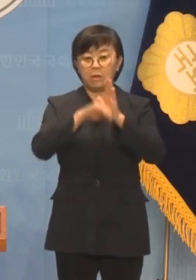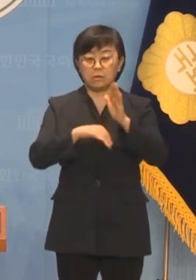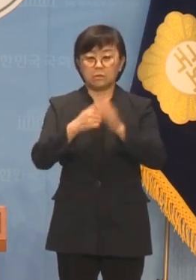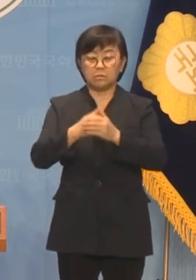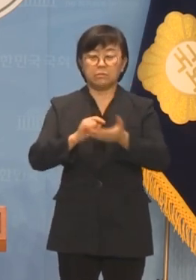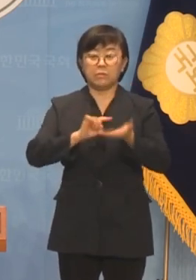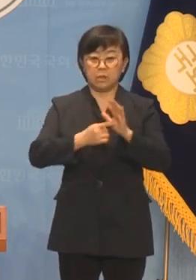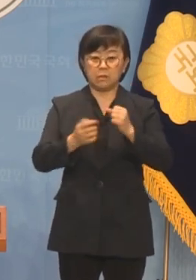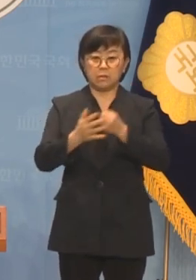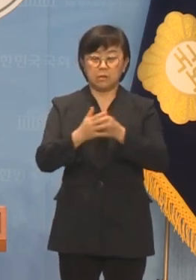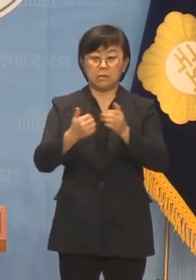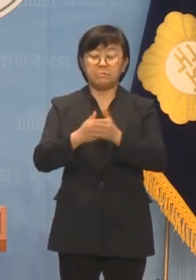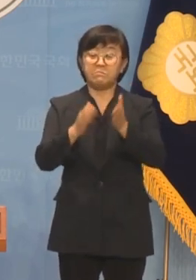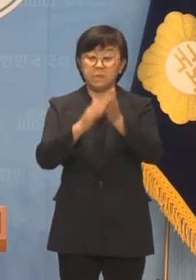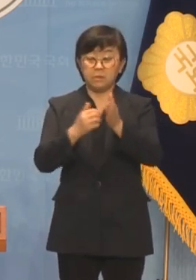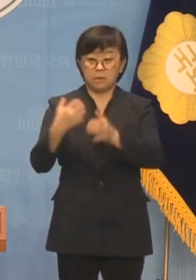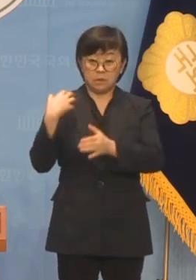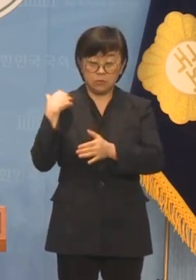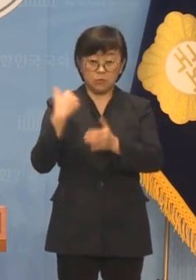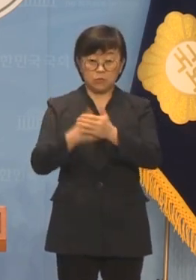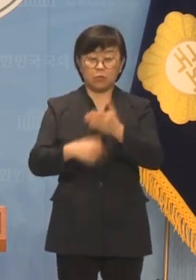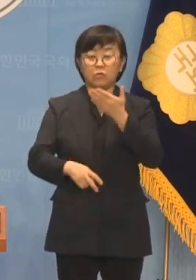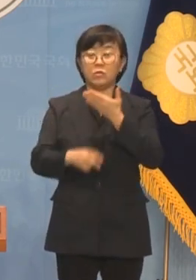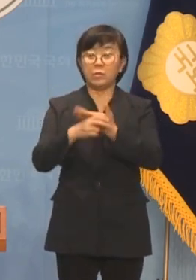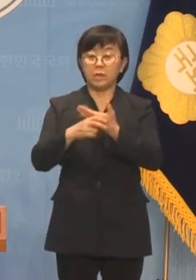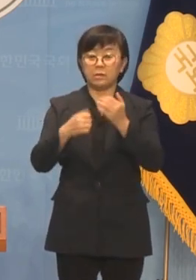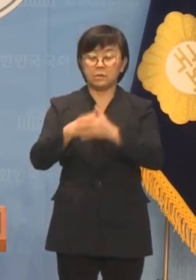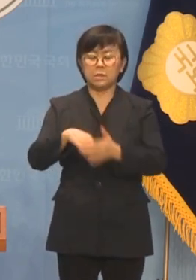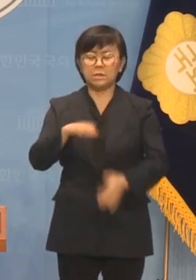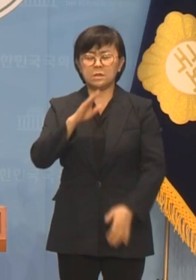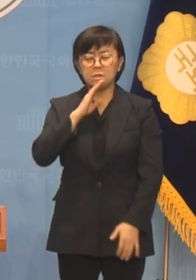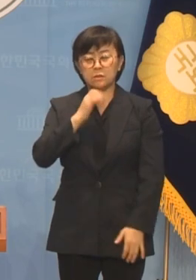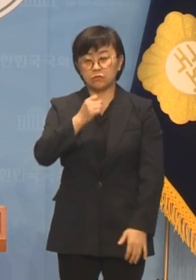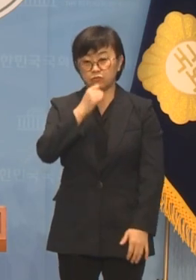의무 위반이라니 실소를 금할 수 없습니다.